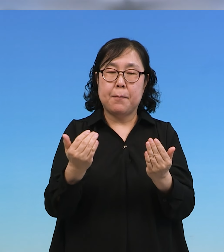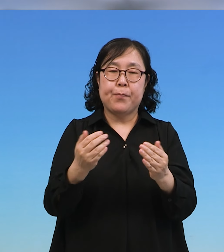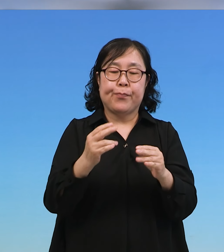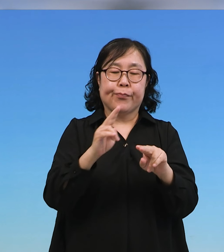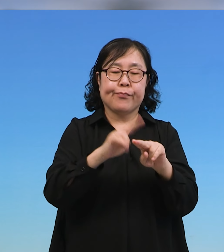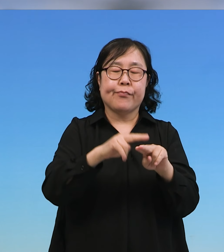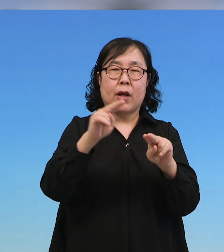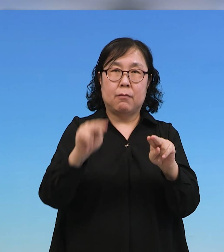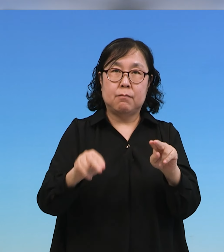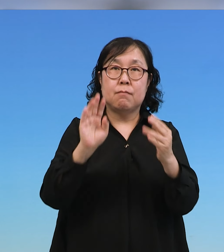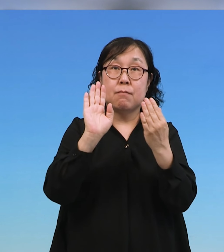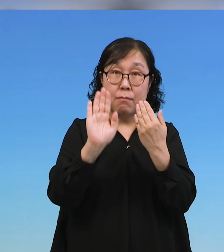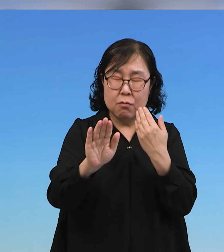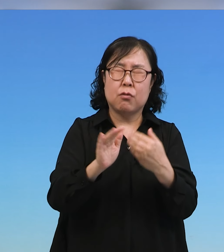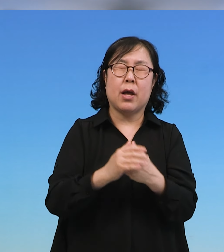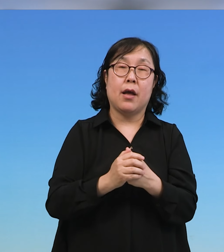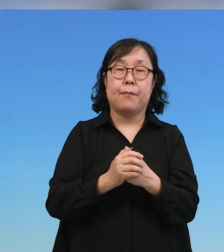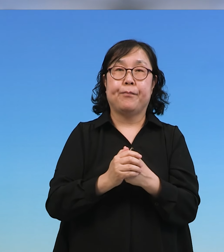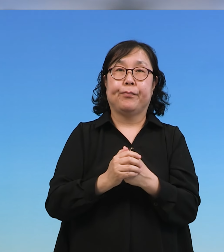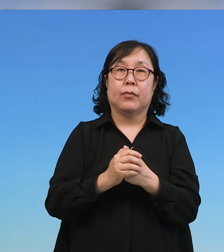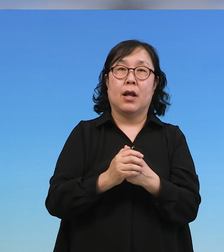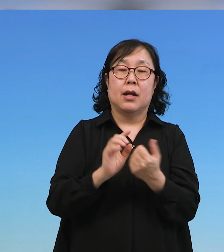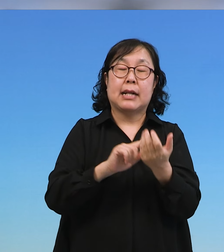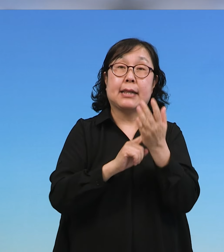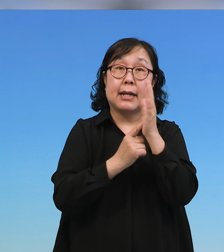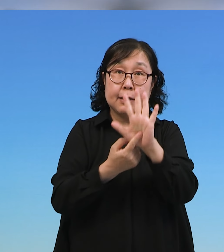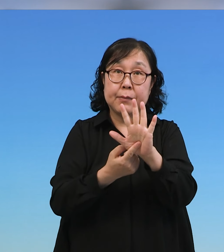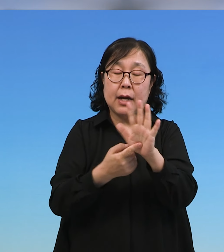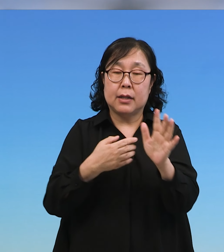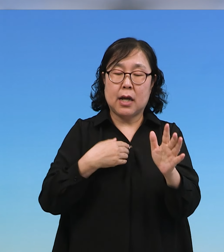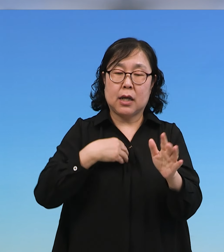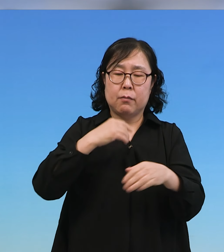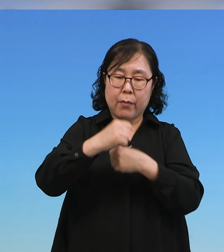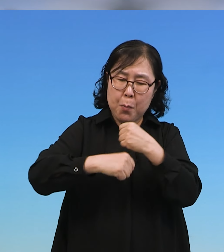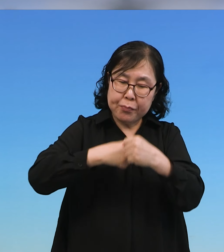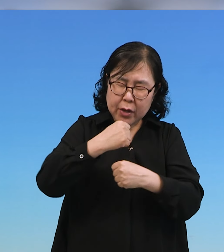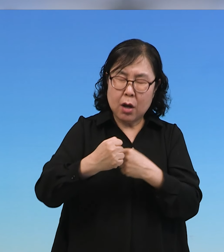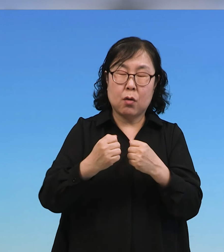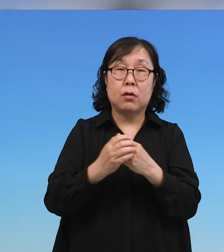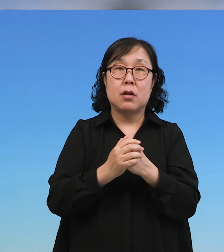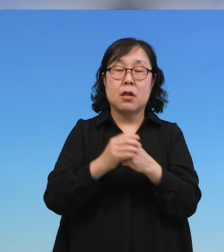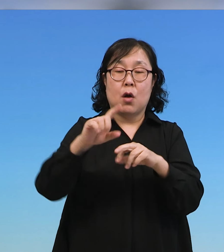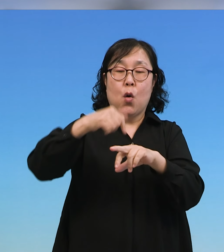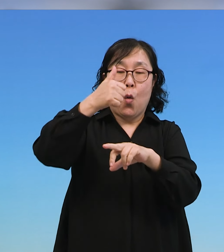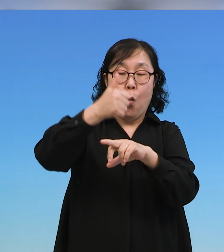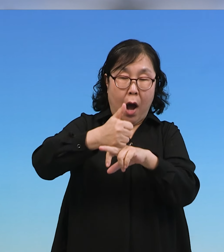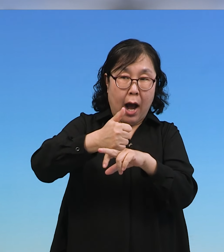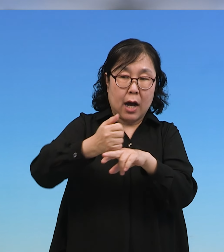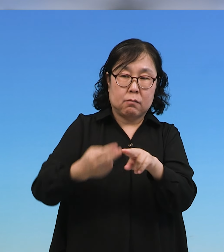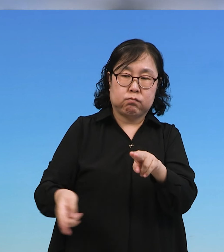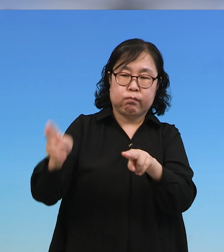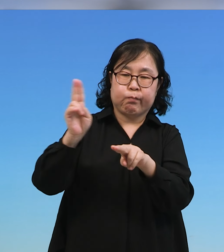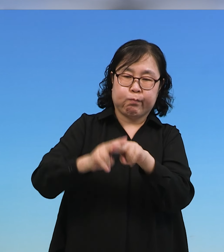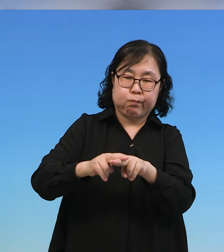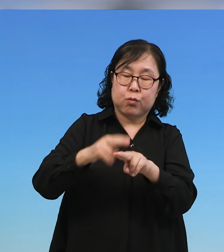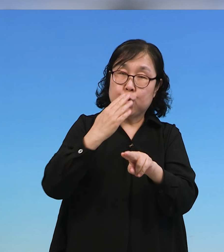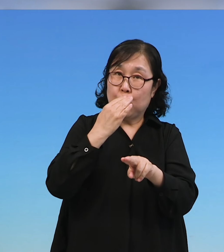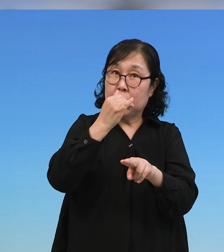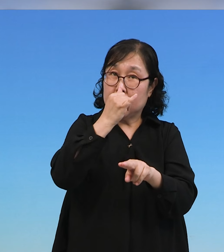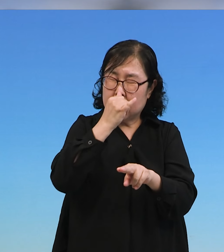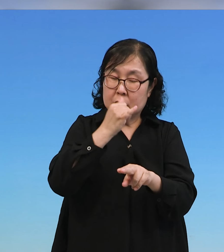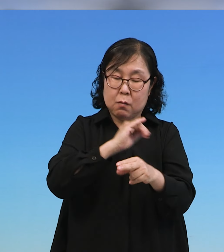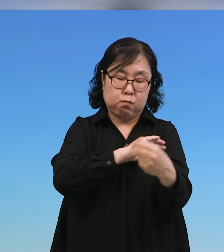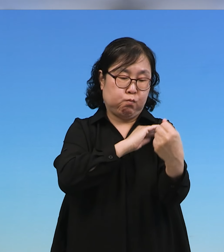마음먹기 따라가지고 얼마든지 더 큰 권력을 탐할 수 있고, 심지어는 한번 왕에 도전해 볼 수 있는